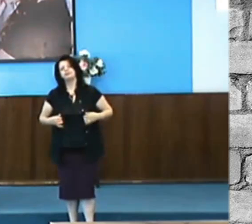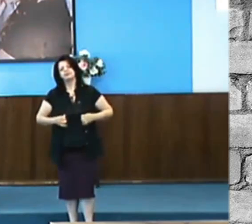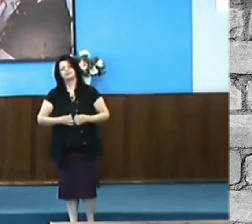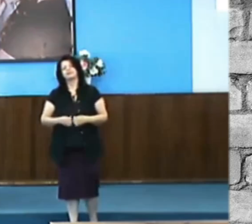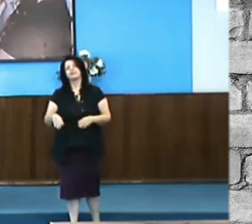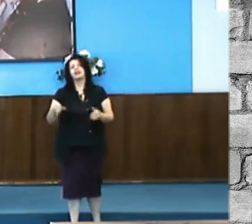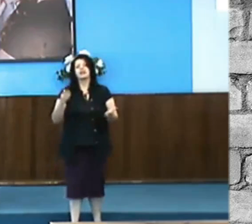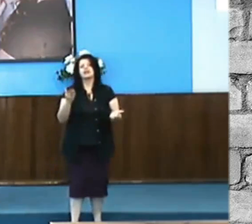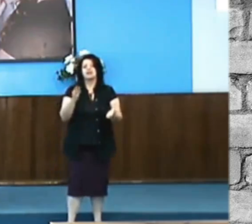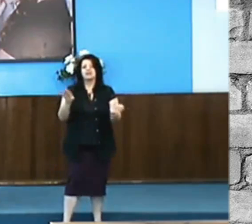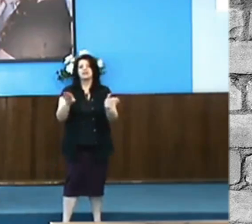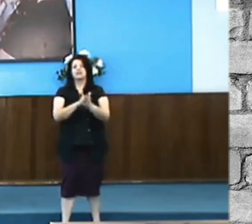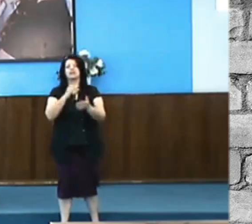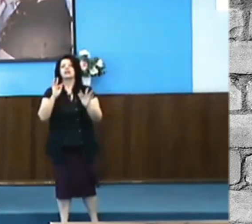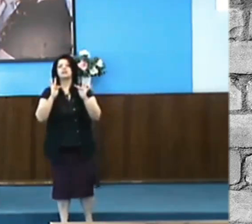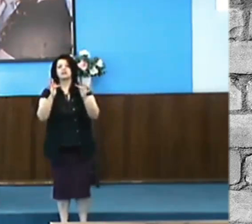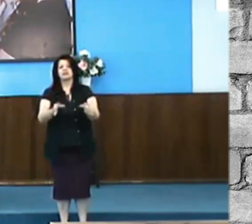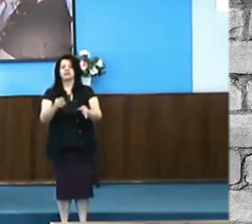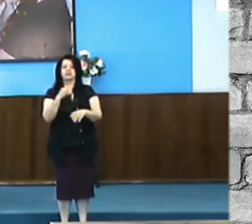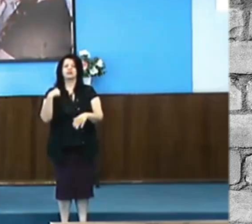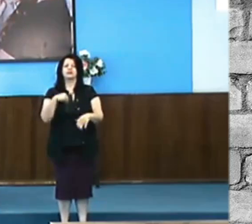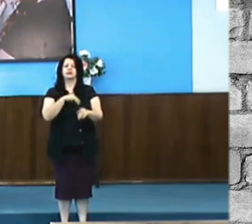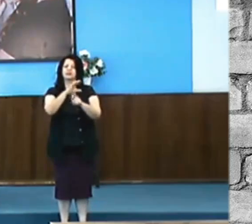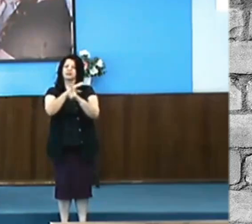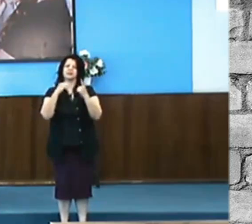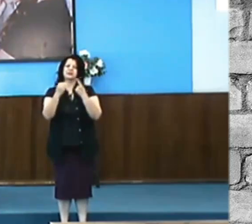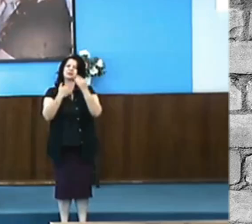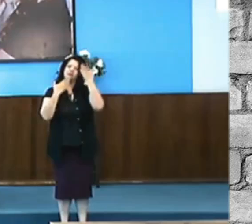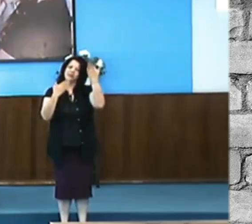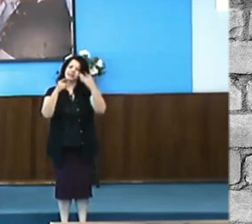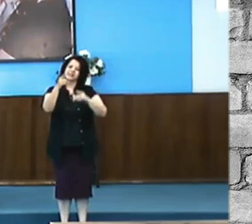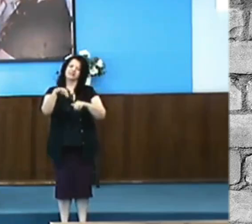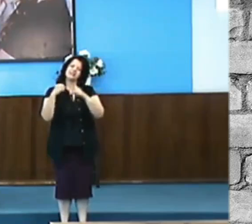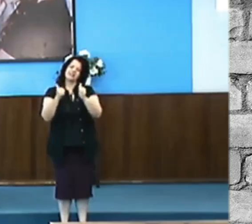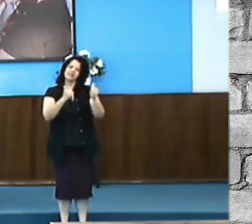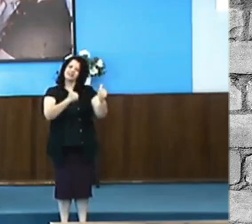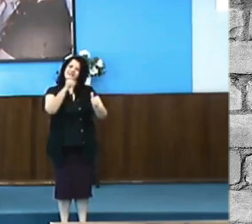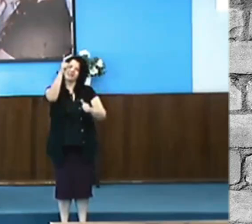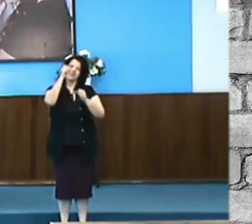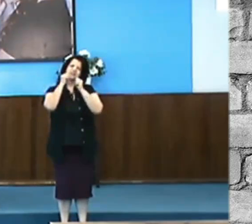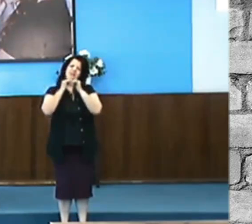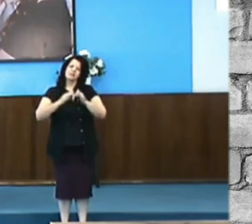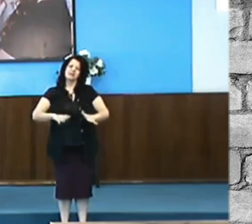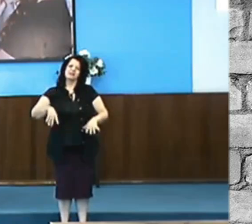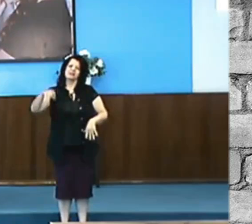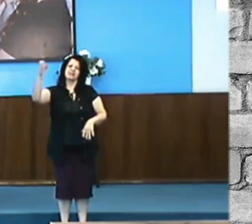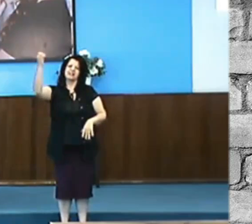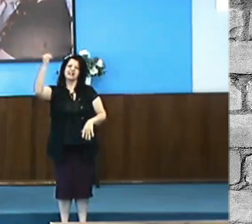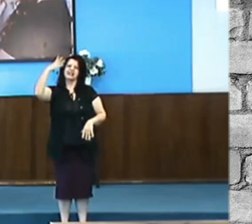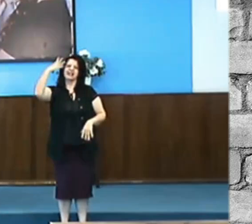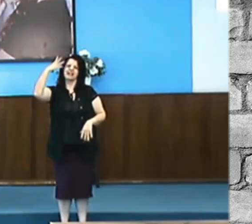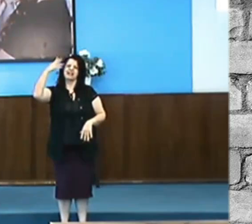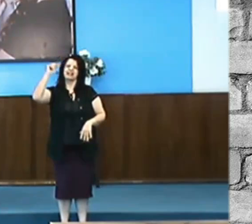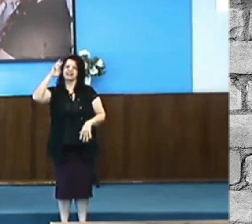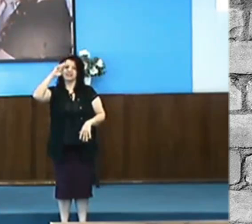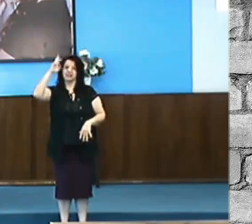Bom, nós estamos terminando. Obrigado a você que nos acompanhou. Que Deus te abençoe. Que a graça do Senhor recaia